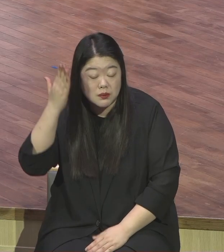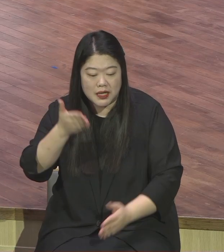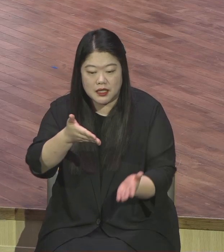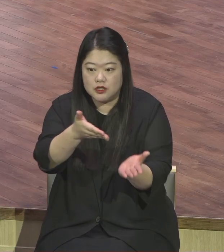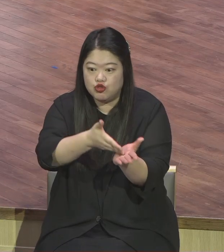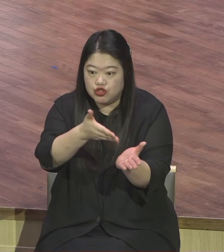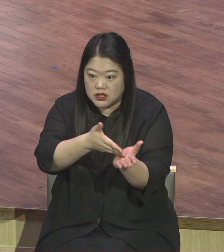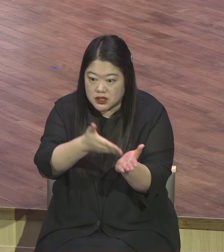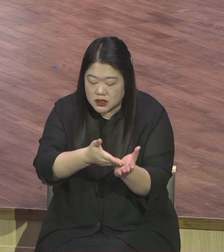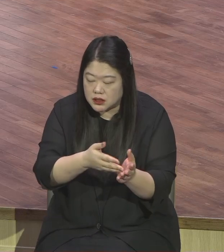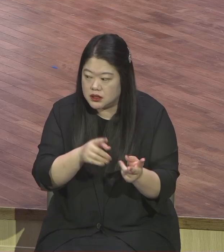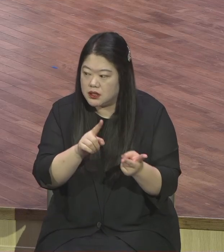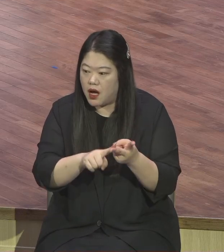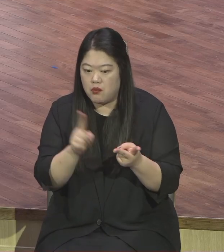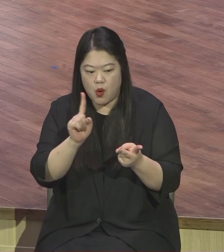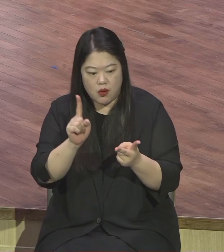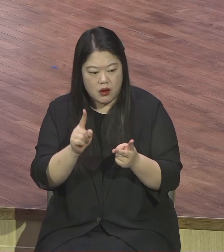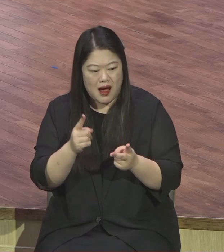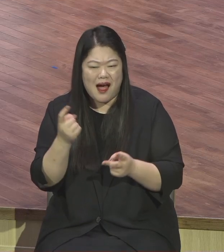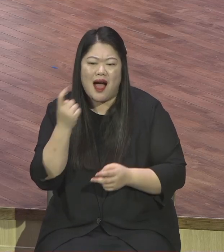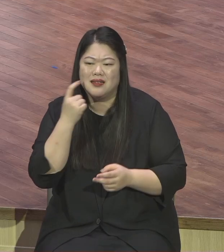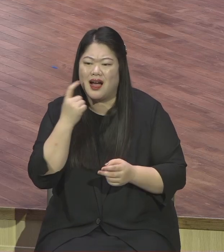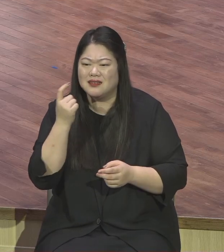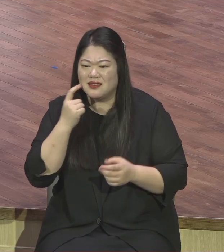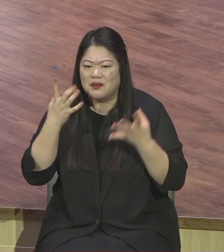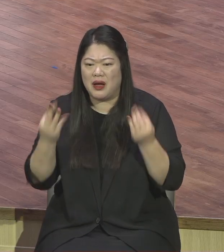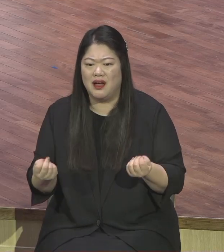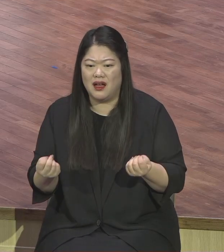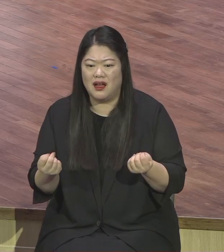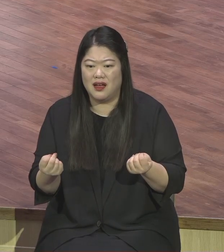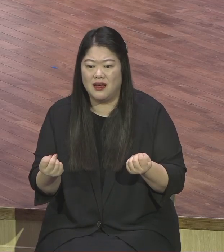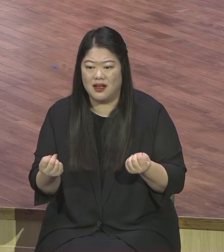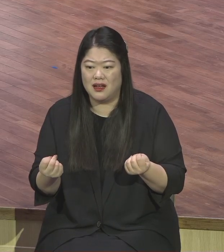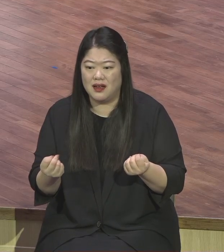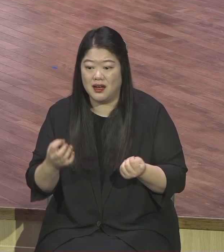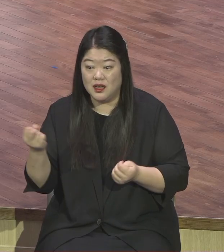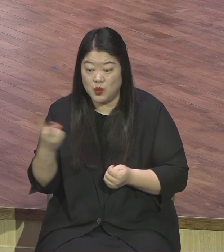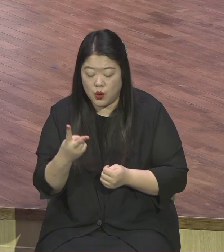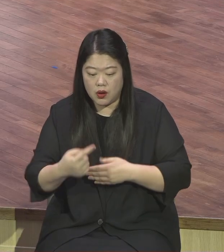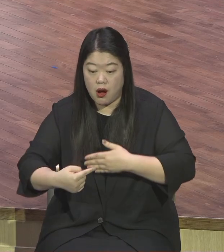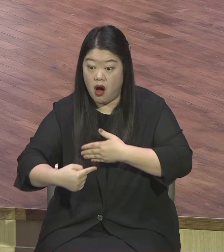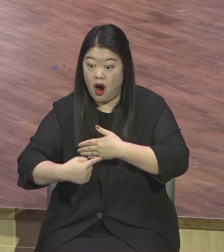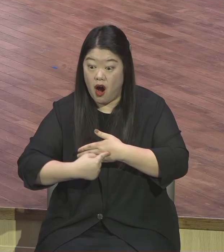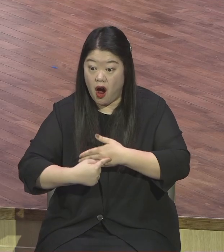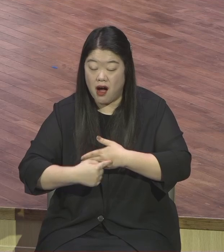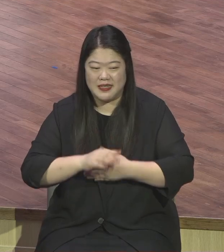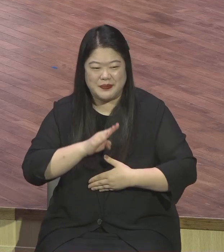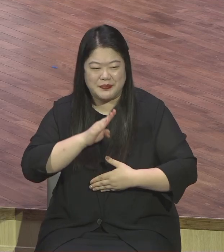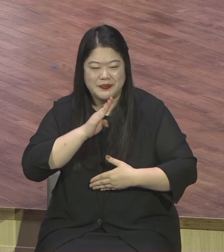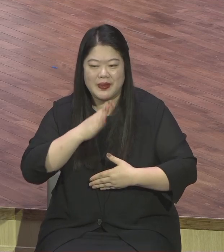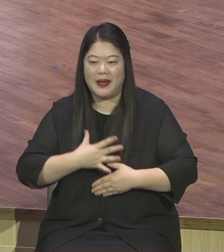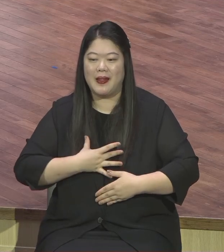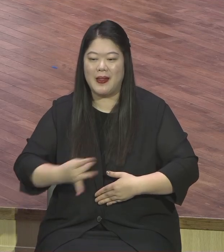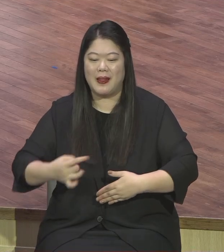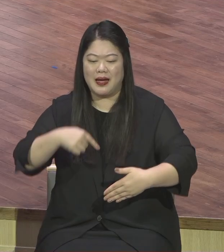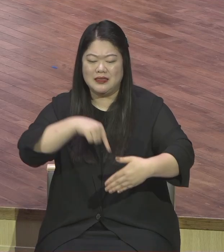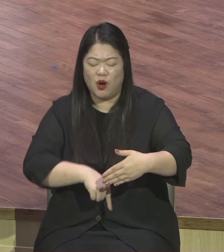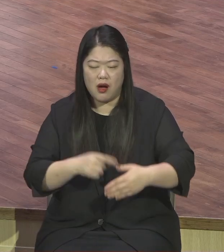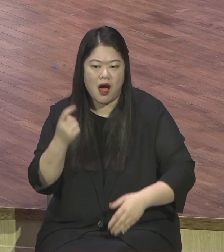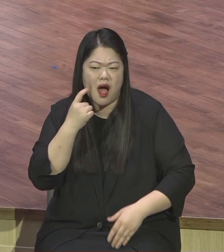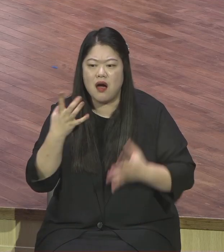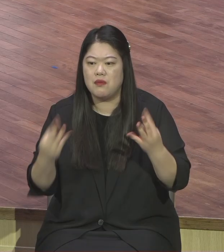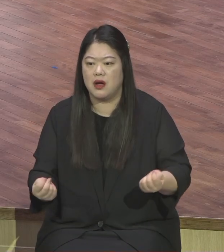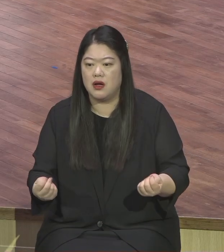최근에는 가짜 수산업업자가 이 정치권을 그냥 큰 혼란을 주어가지고 지금 또 수사 중에